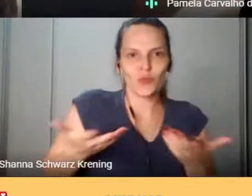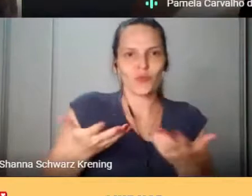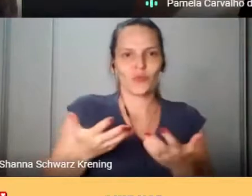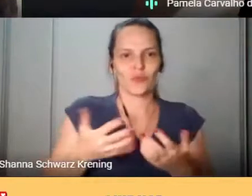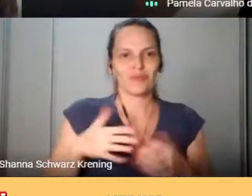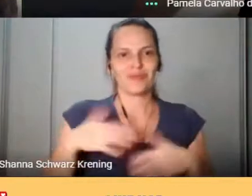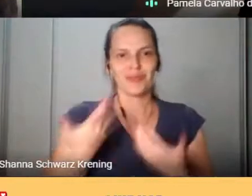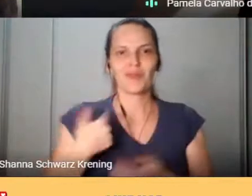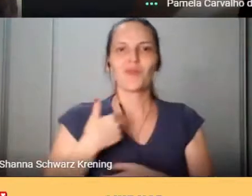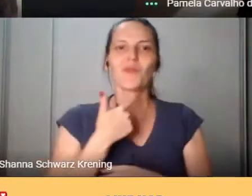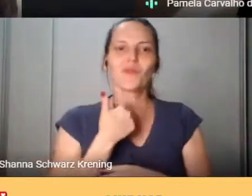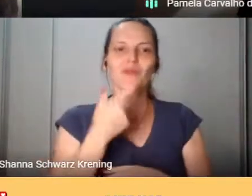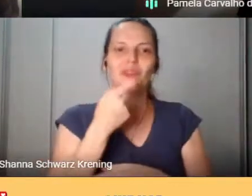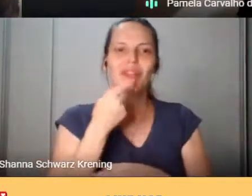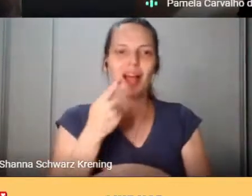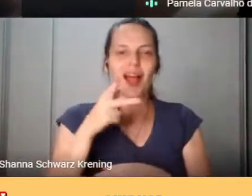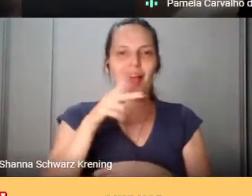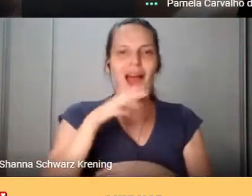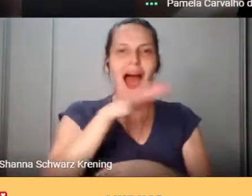zona verde, né, Gi?